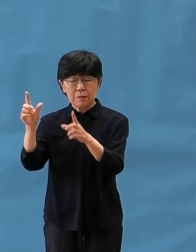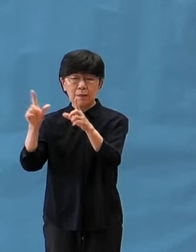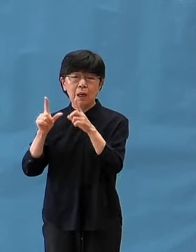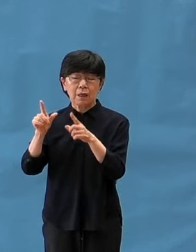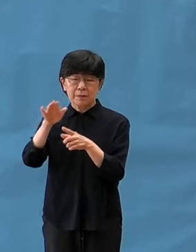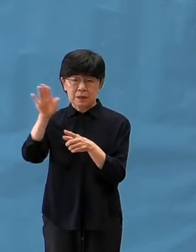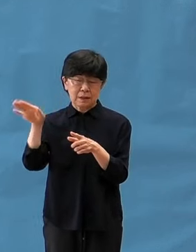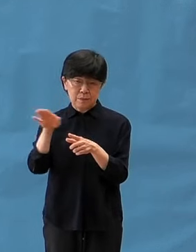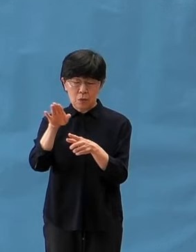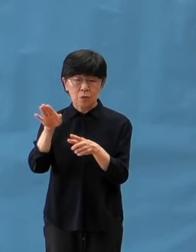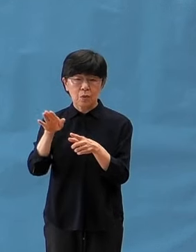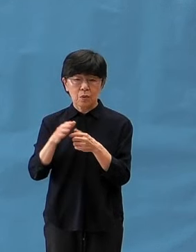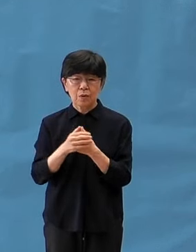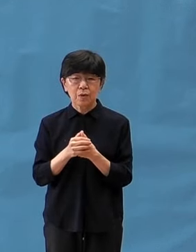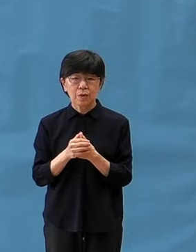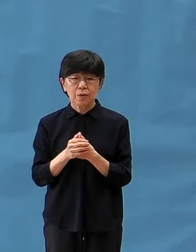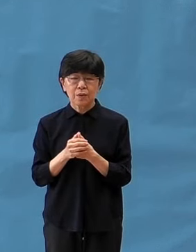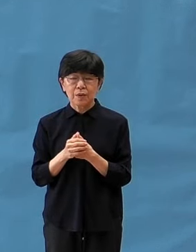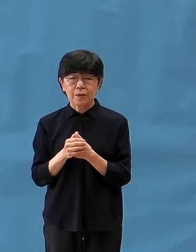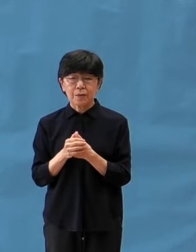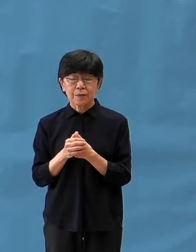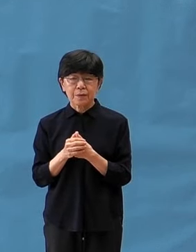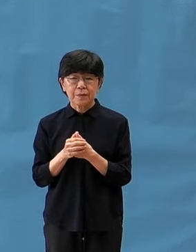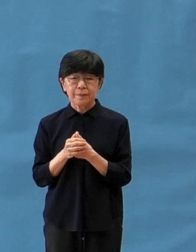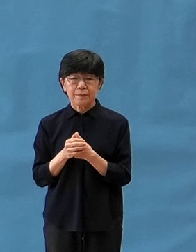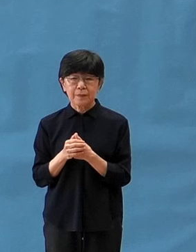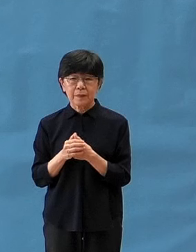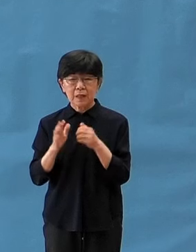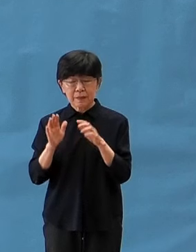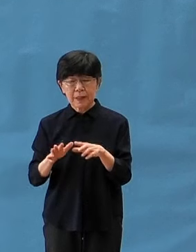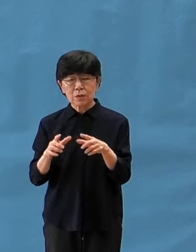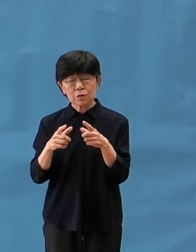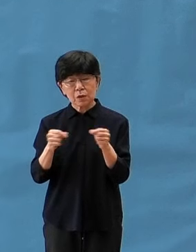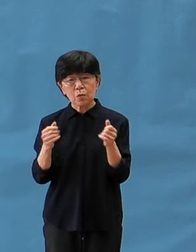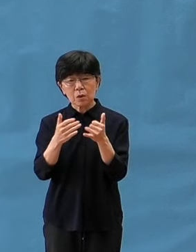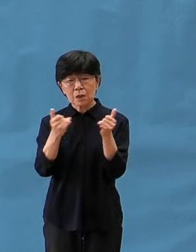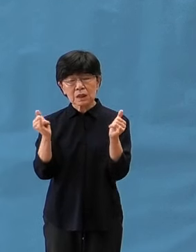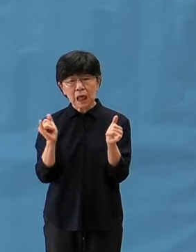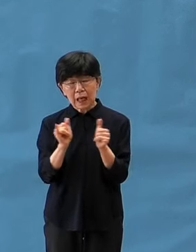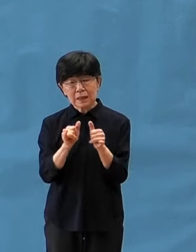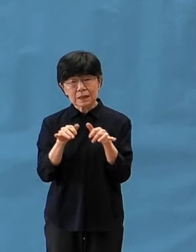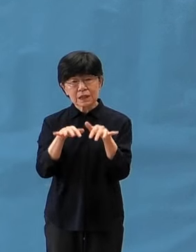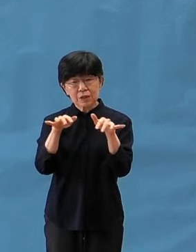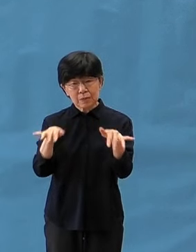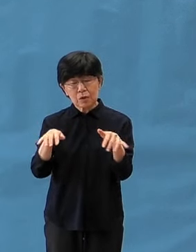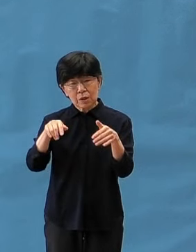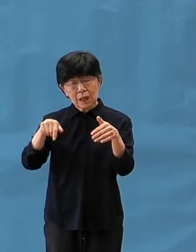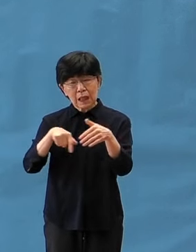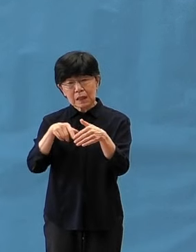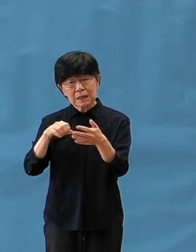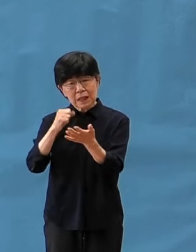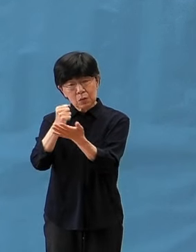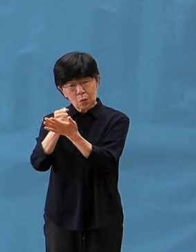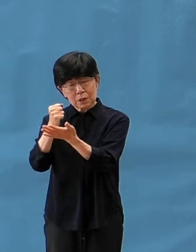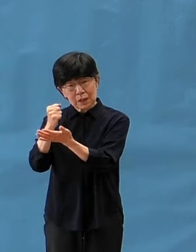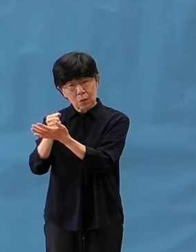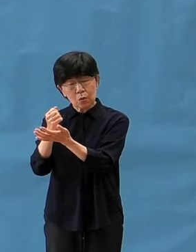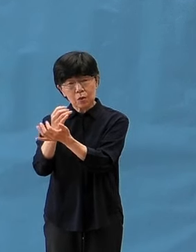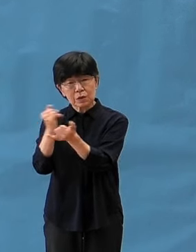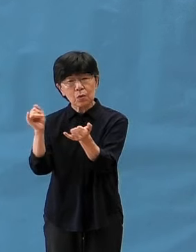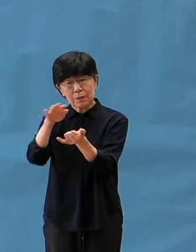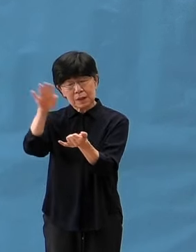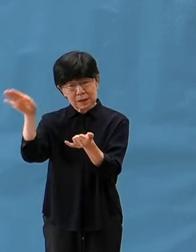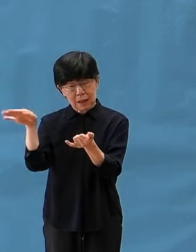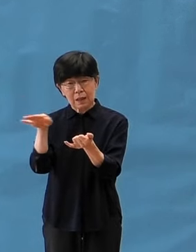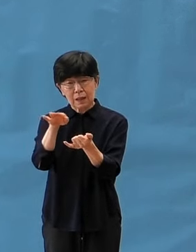東京一極集中というか、今の日本の社会システムの中での成功者の方々なわけですよ。